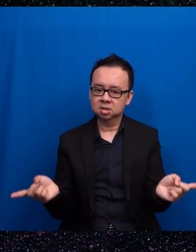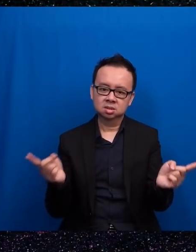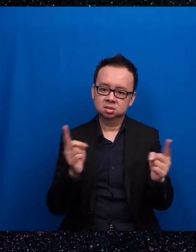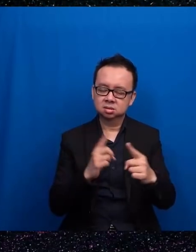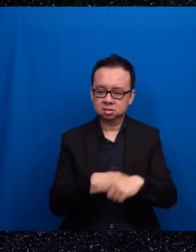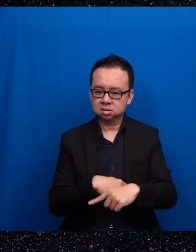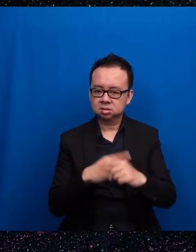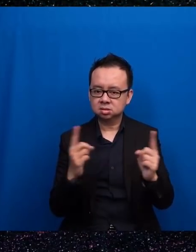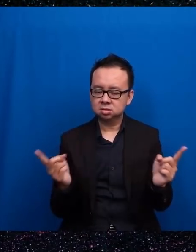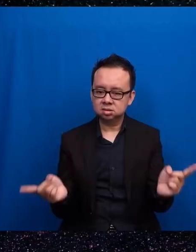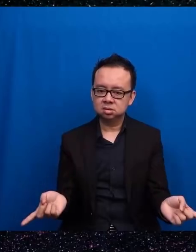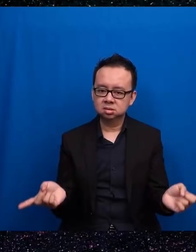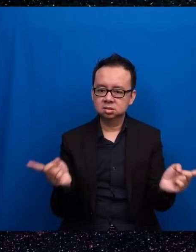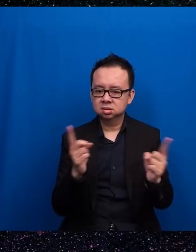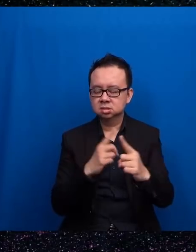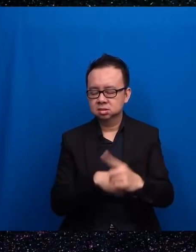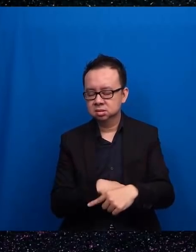Hinanalamayasana namo.